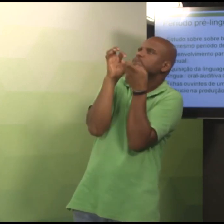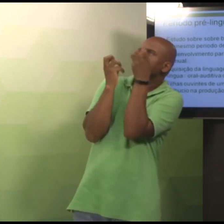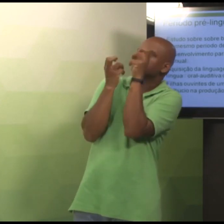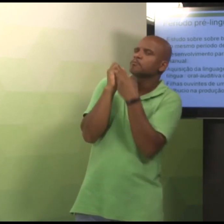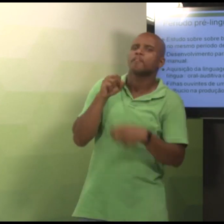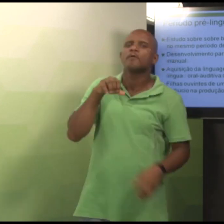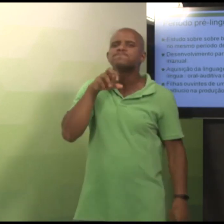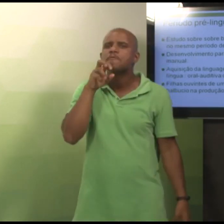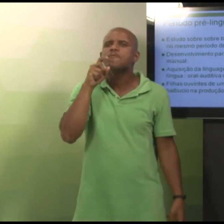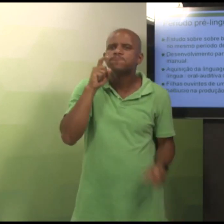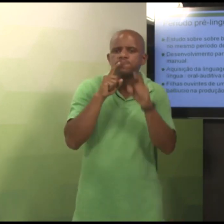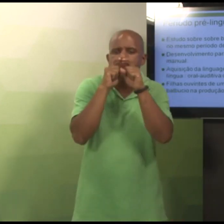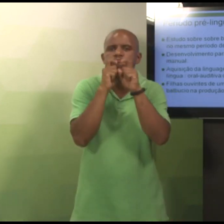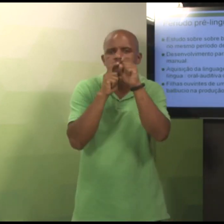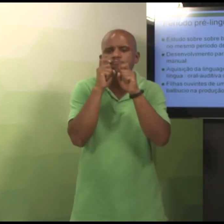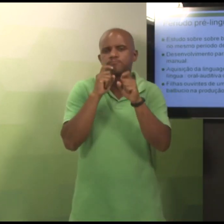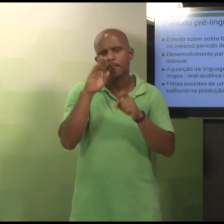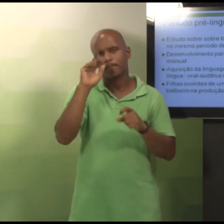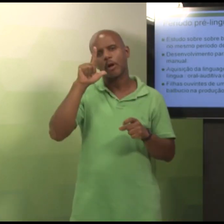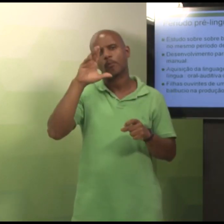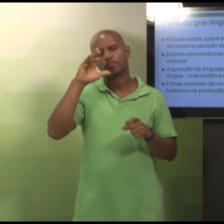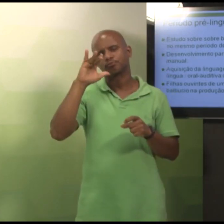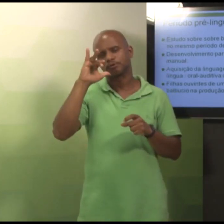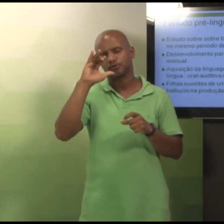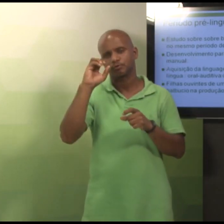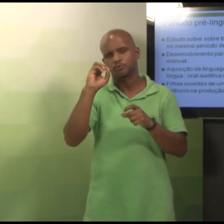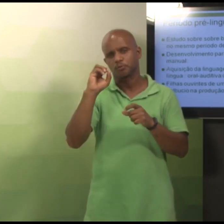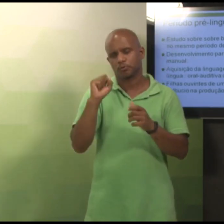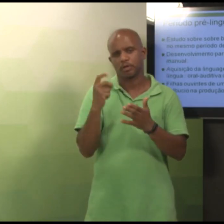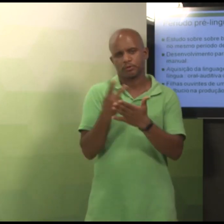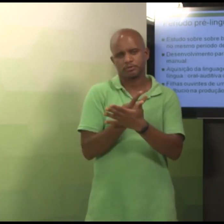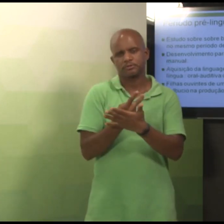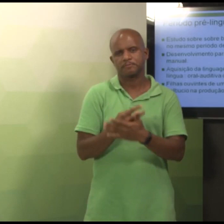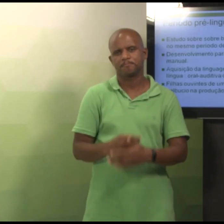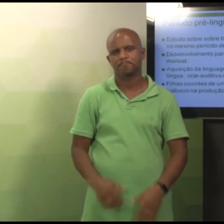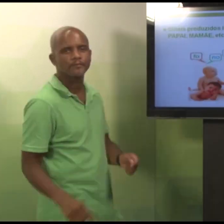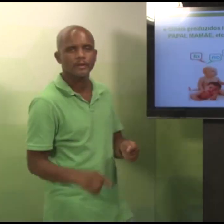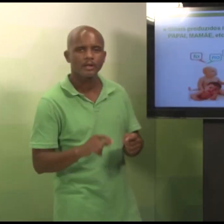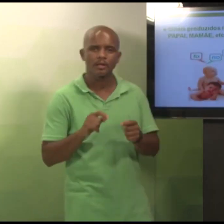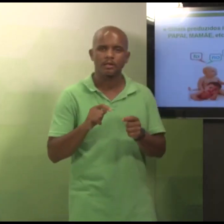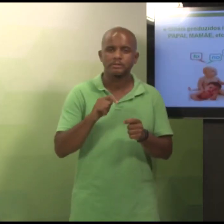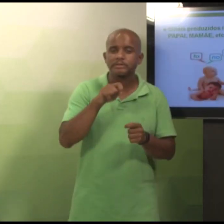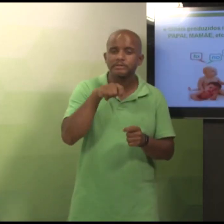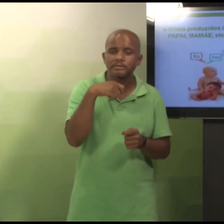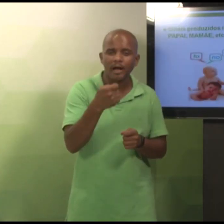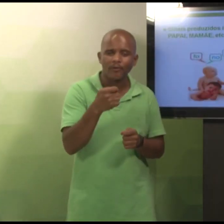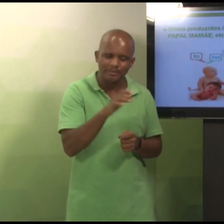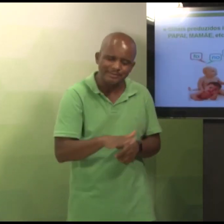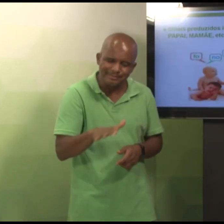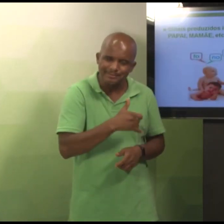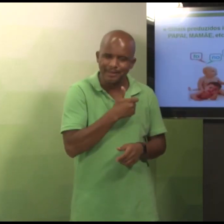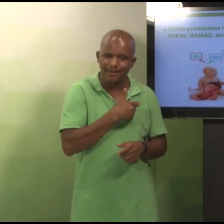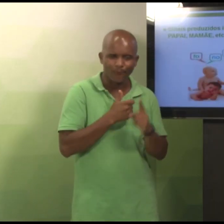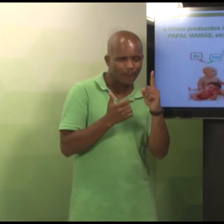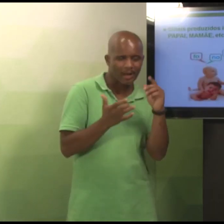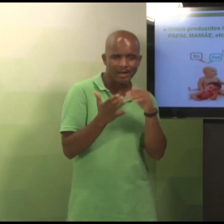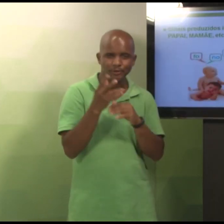balbucio de sinais. Os ouvintes desenvolvem as duas perspectivas, o balbucio de sinais e o oral. Nessa